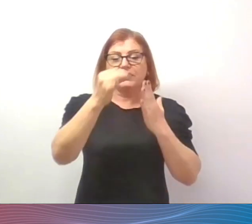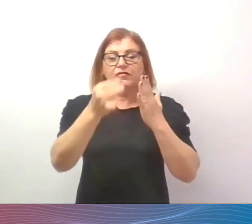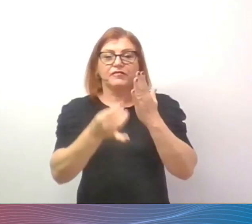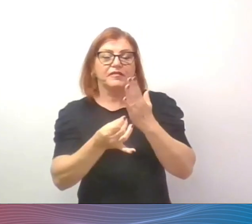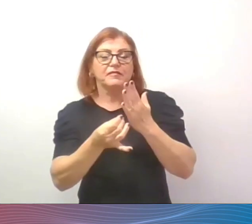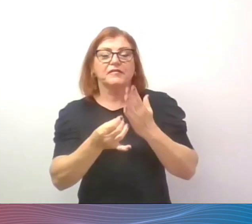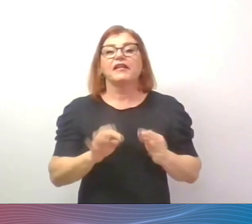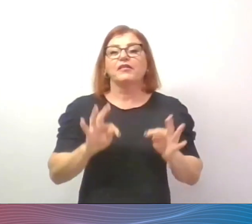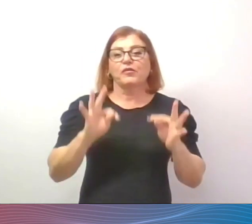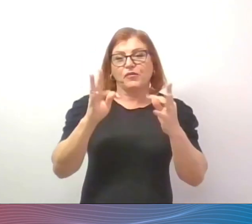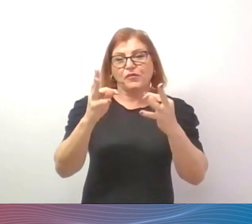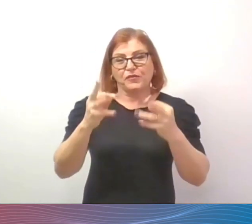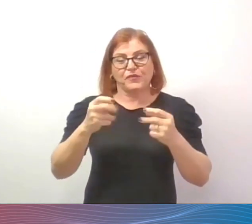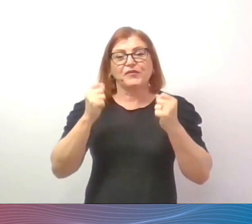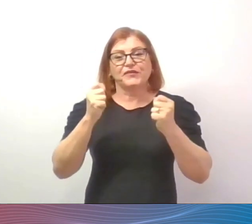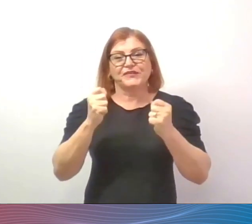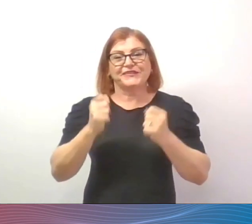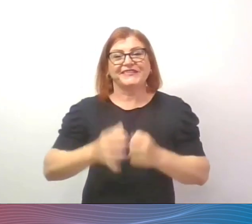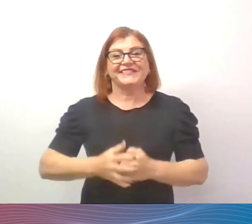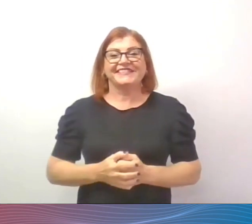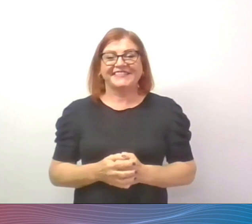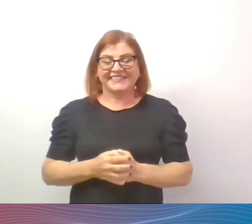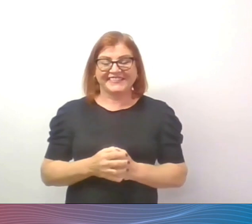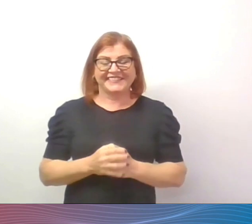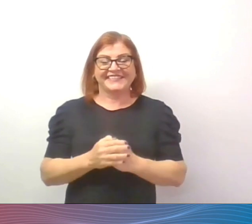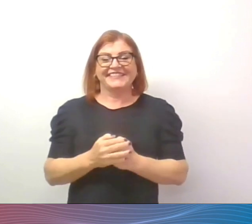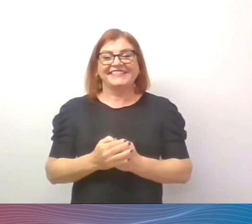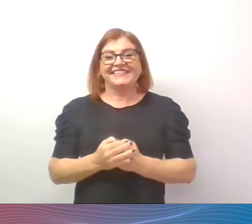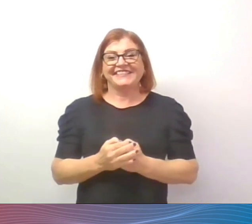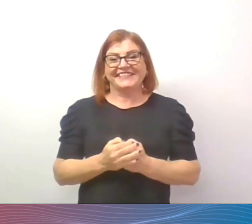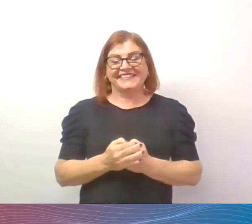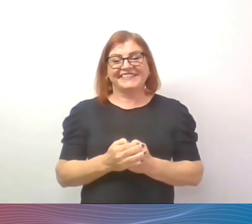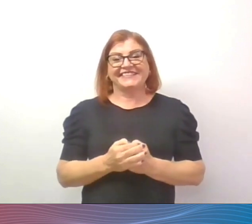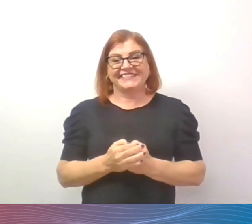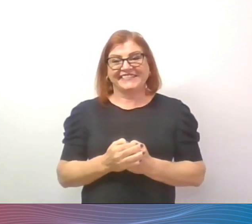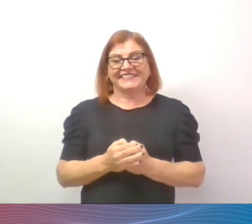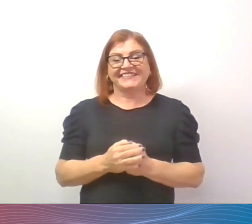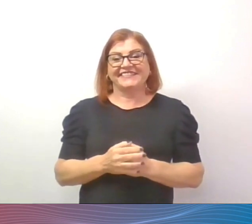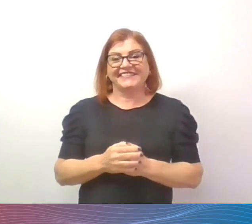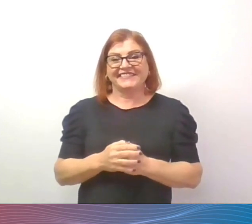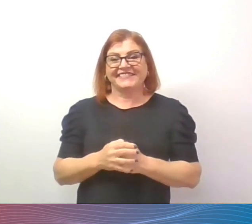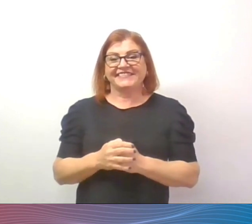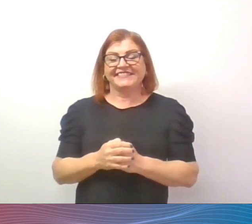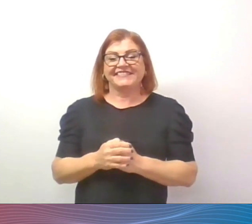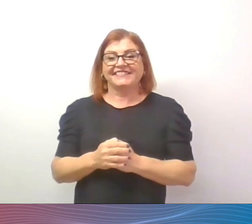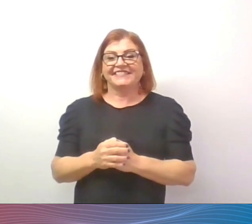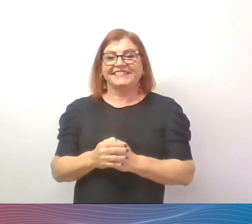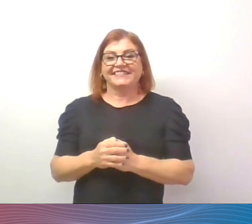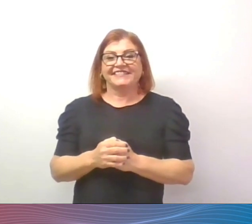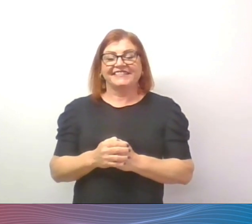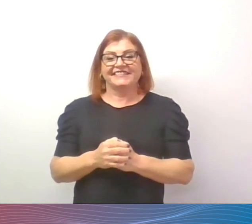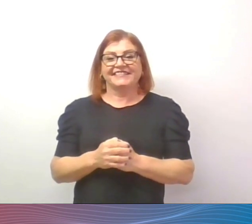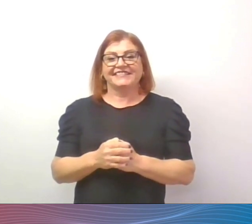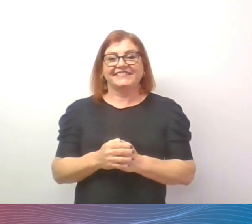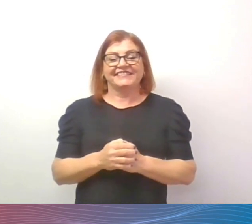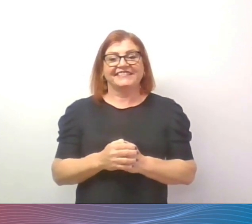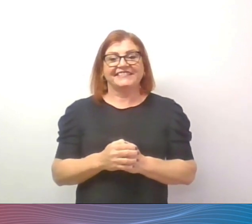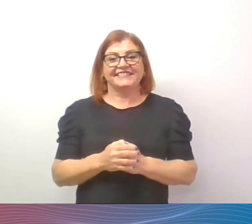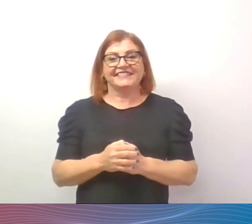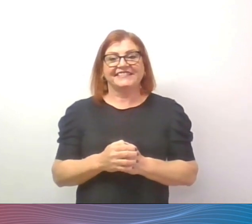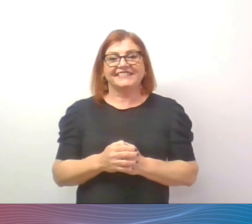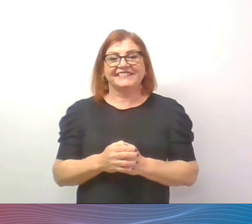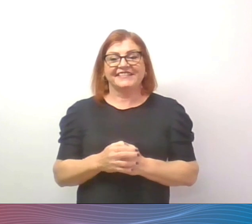sisters, and all of our friends who are following our live stream of the Life for All Institute. Nós